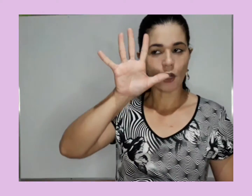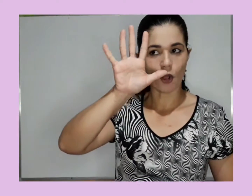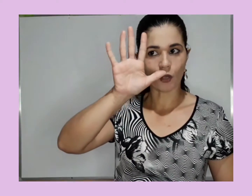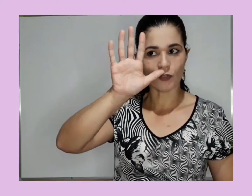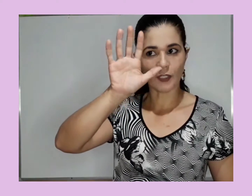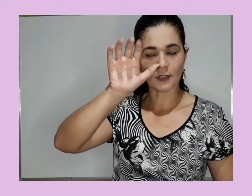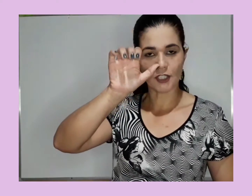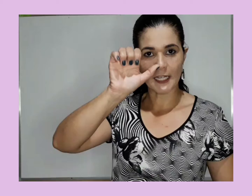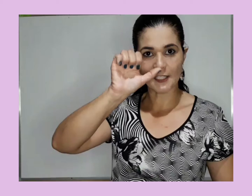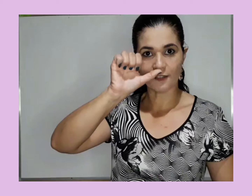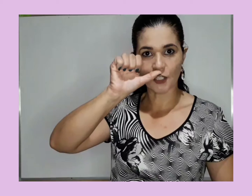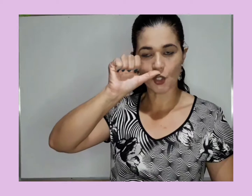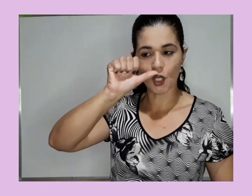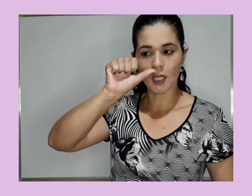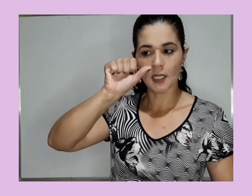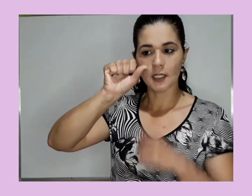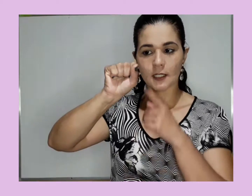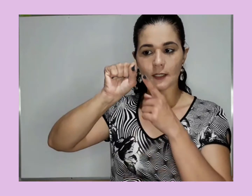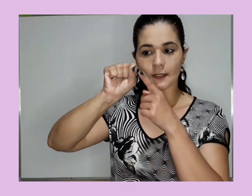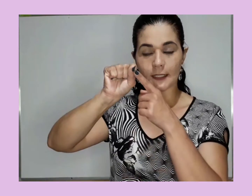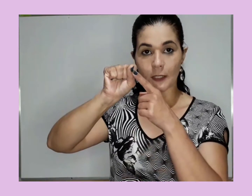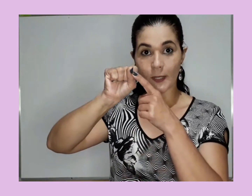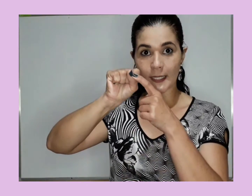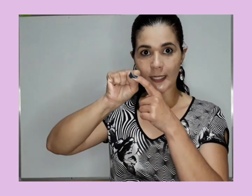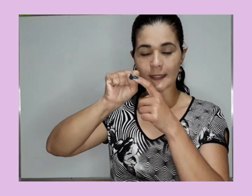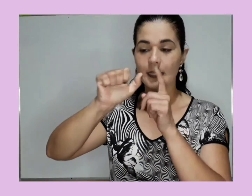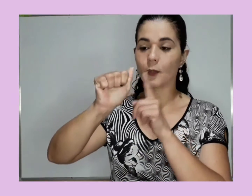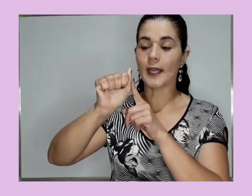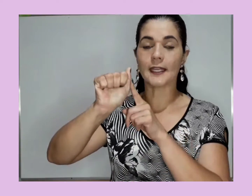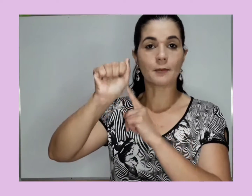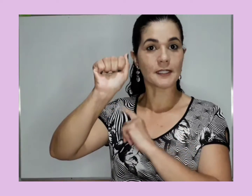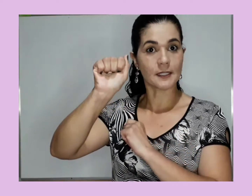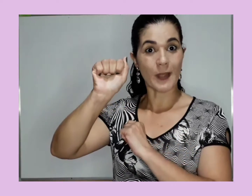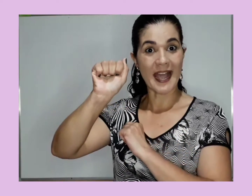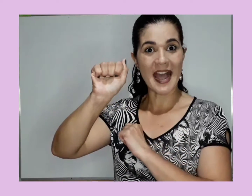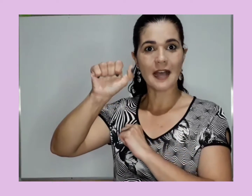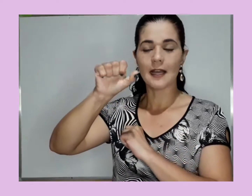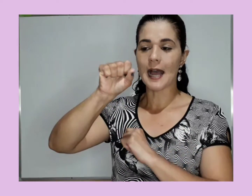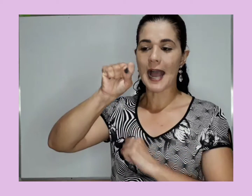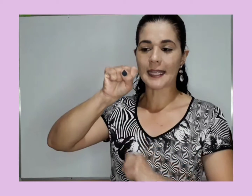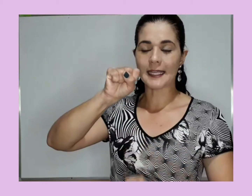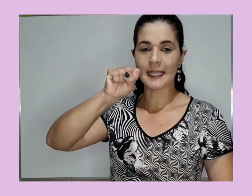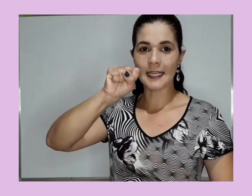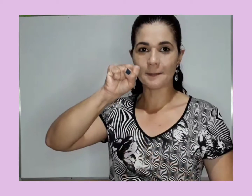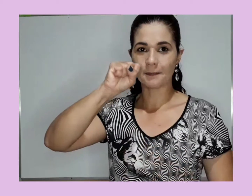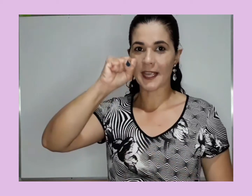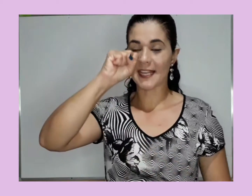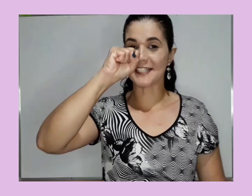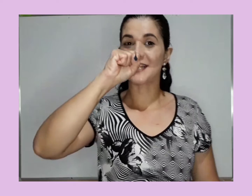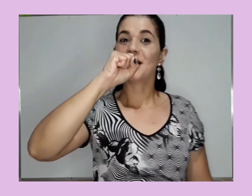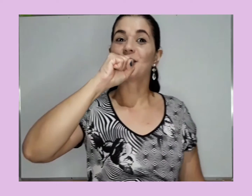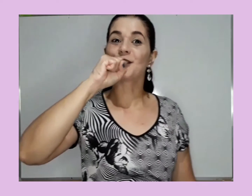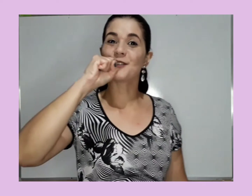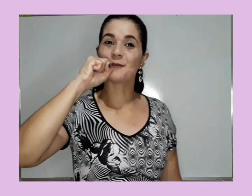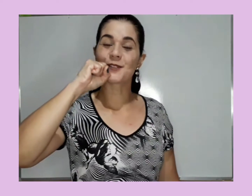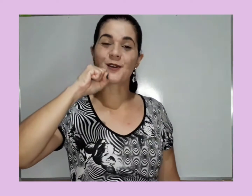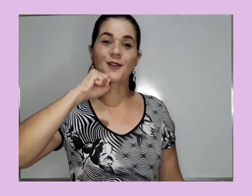ó, configuração de S, fechou? Dedão aqui, tá? Não é aqui porque senão é A, aqui, S. Nós vamos